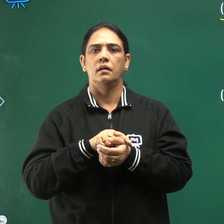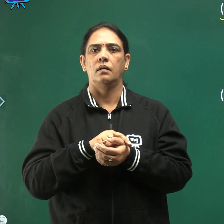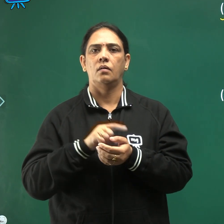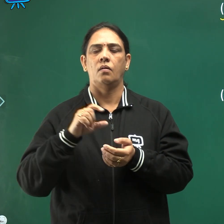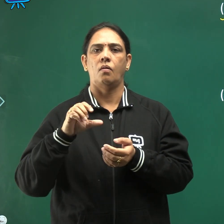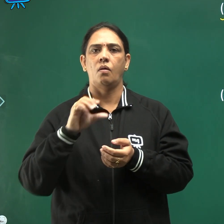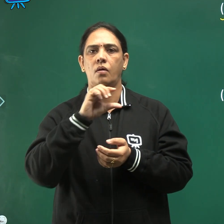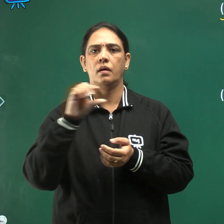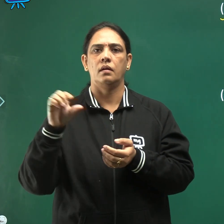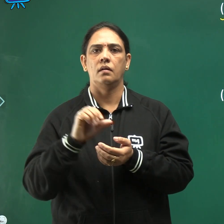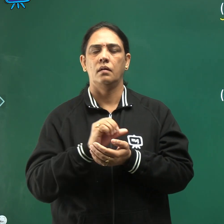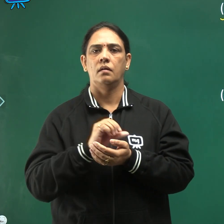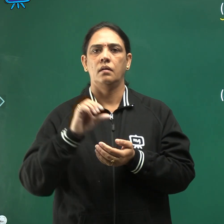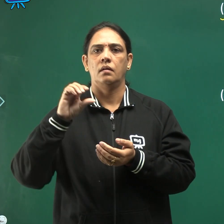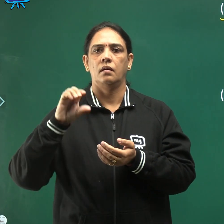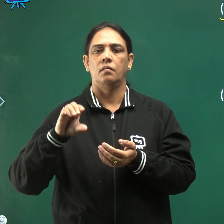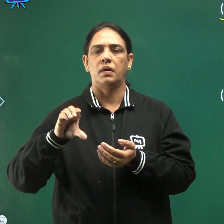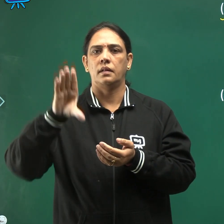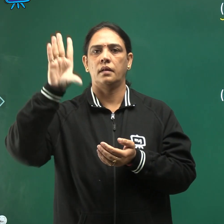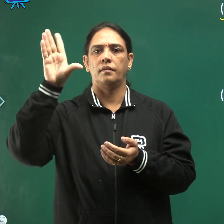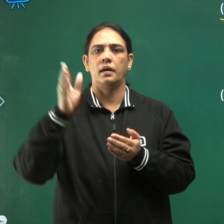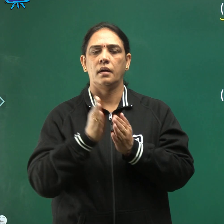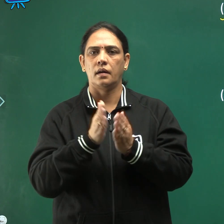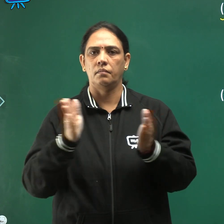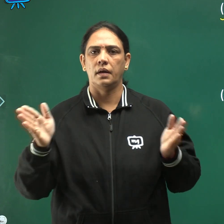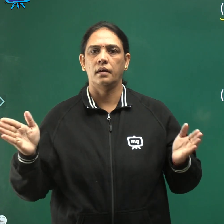व अवरोही क्रम में